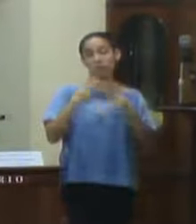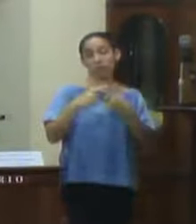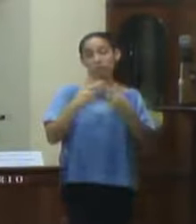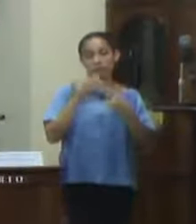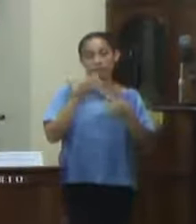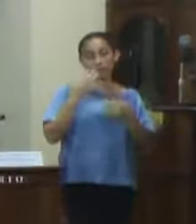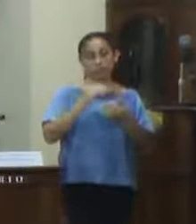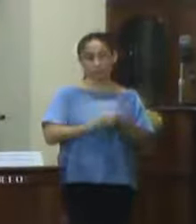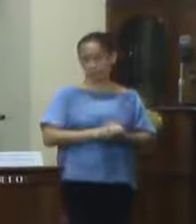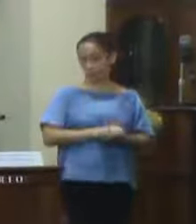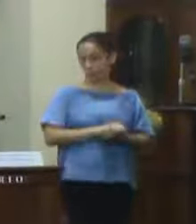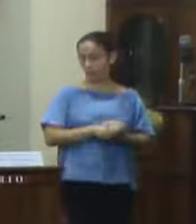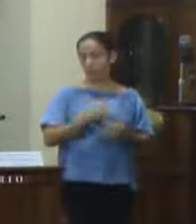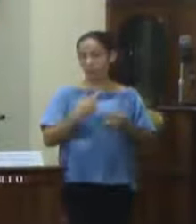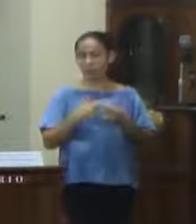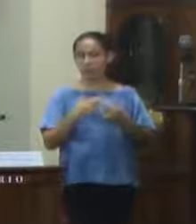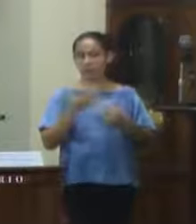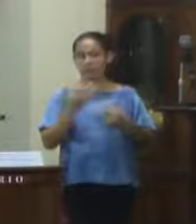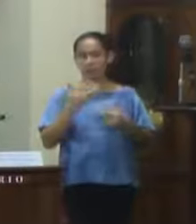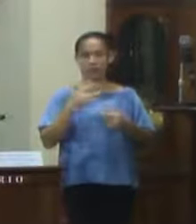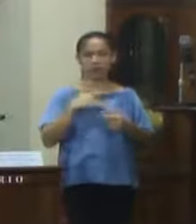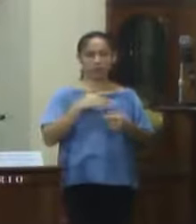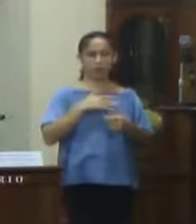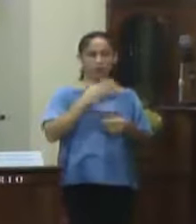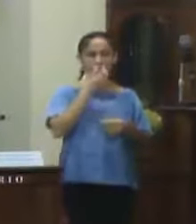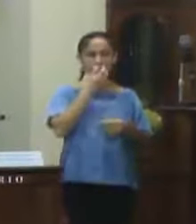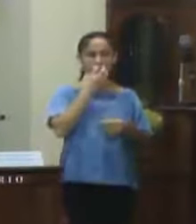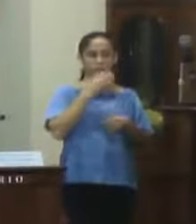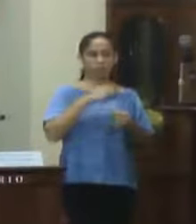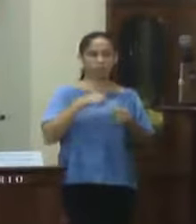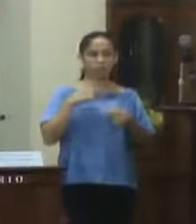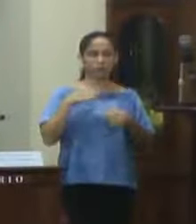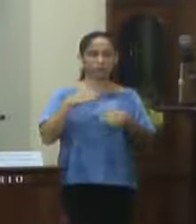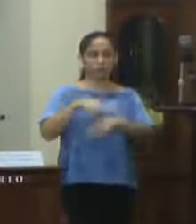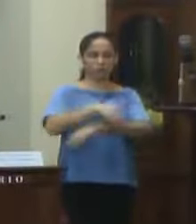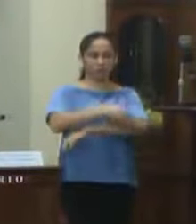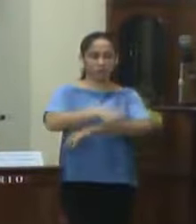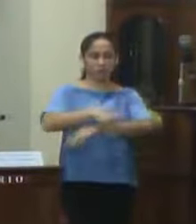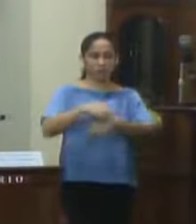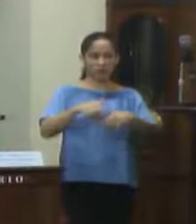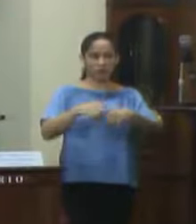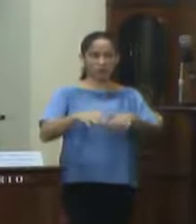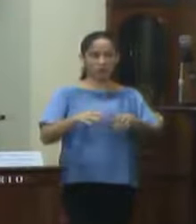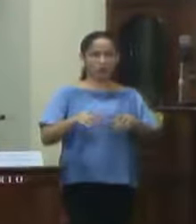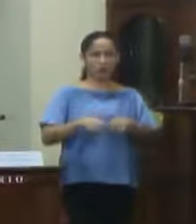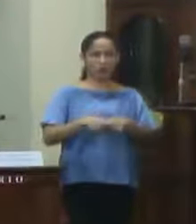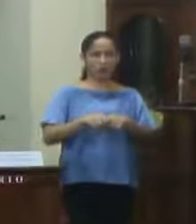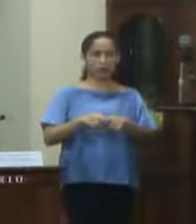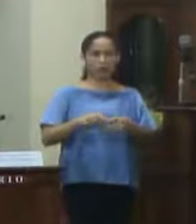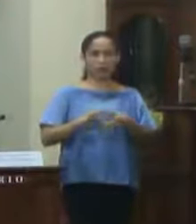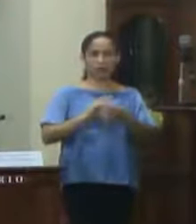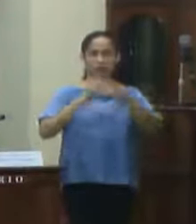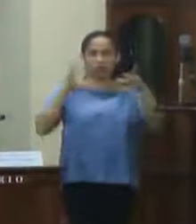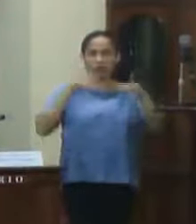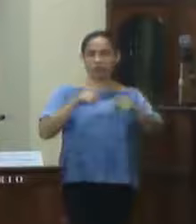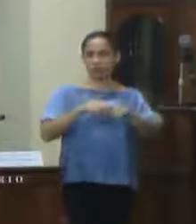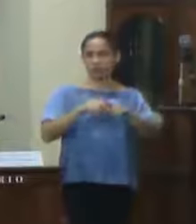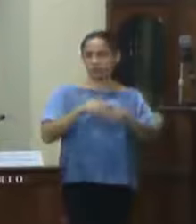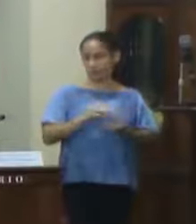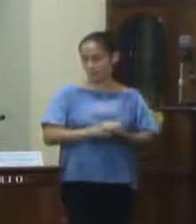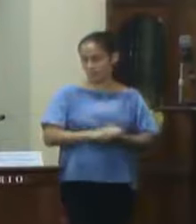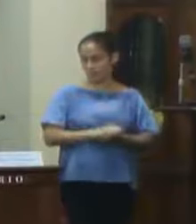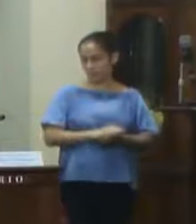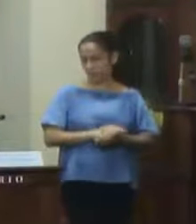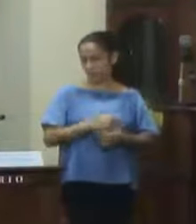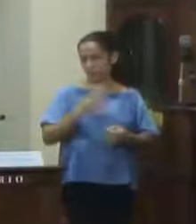Justificativa. Visando o bem-estar e a saúde dos cães que se encontram nas ruas do município, solicita autorização exposta acima.